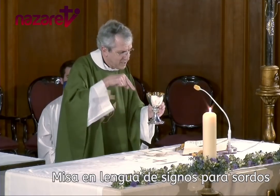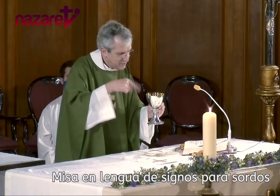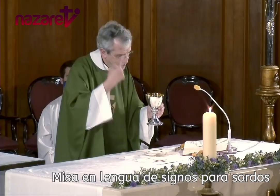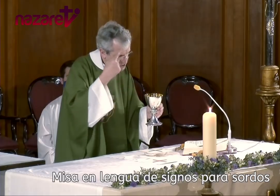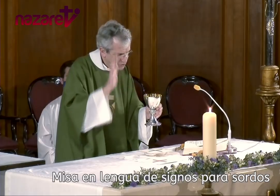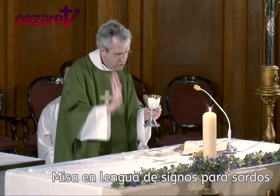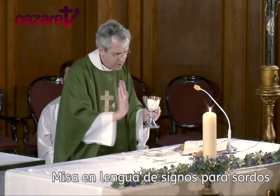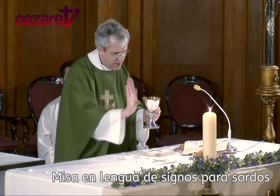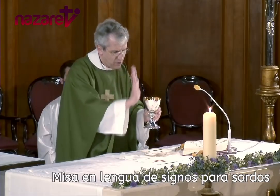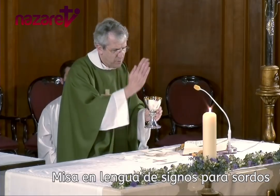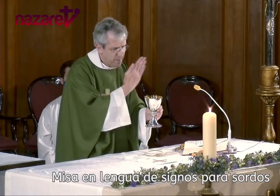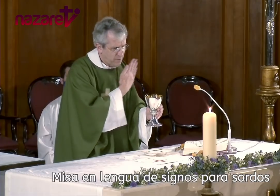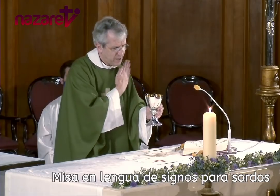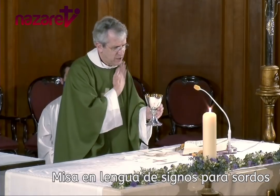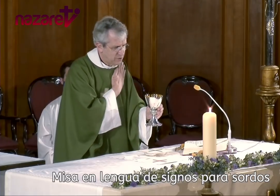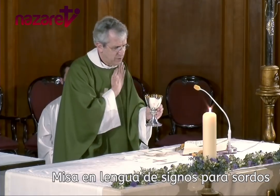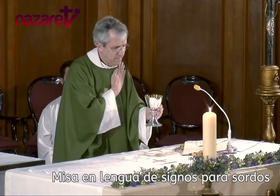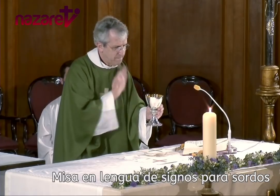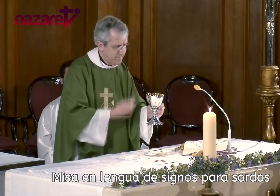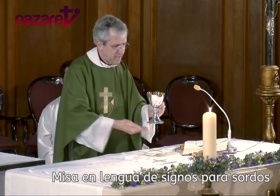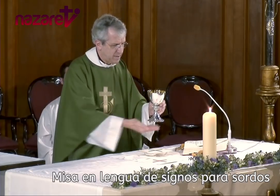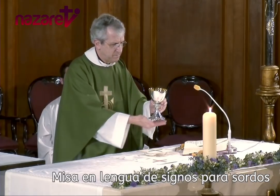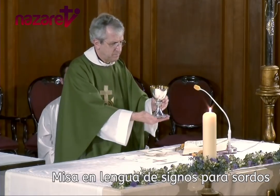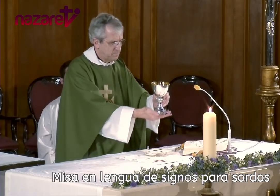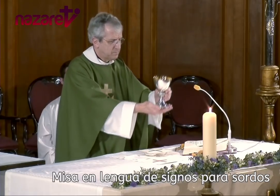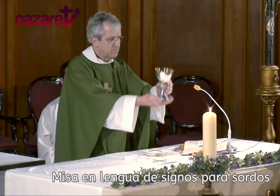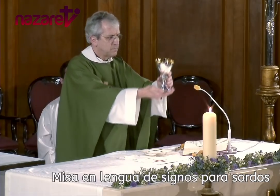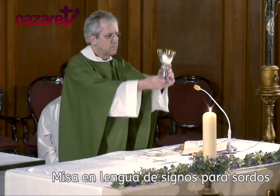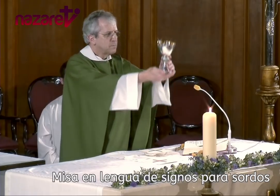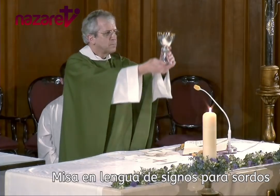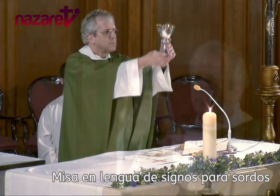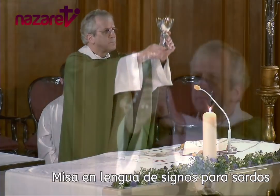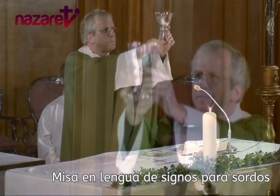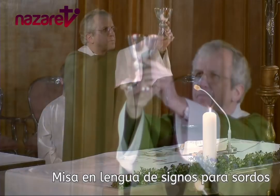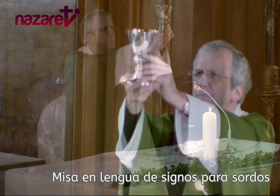Haced esto en conmemoración mía.